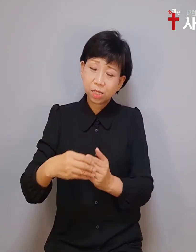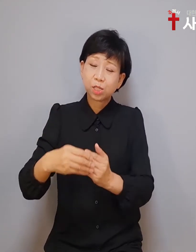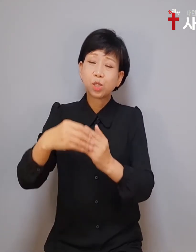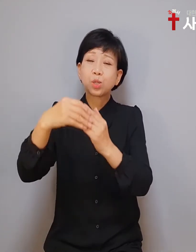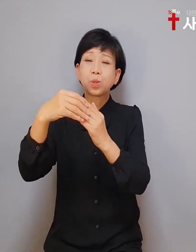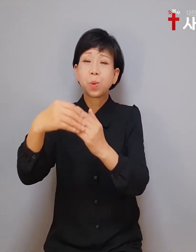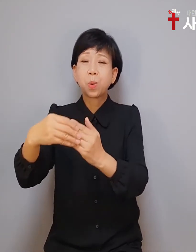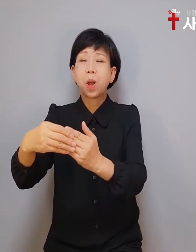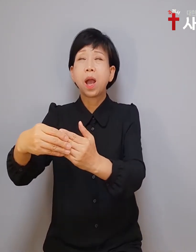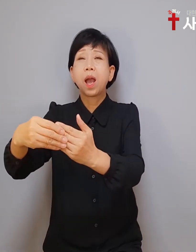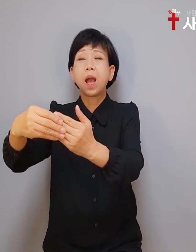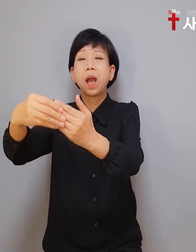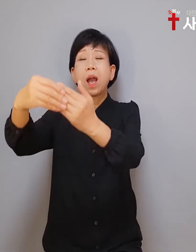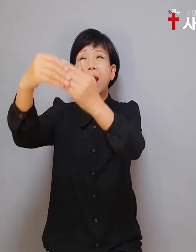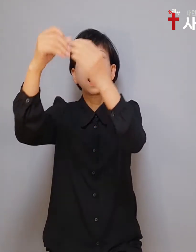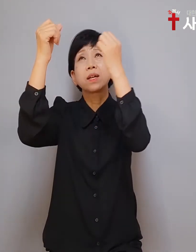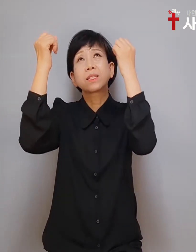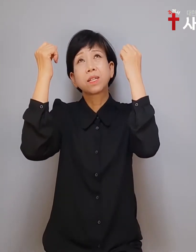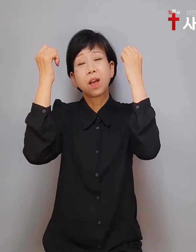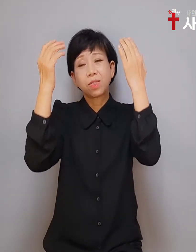여기까지